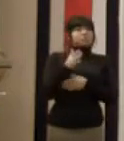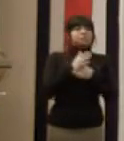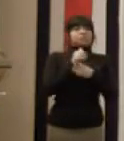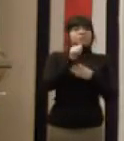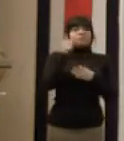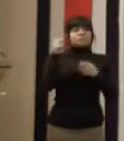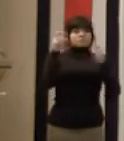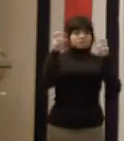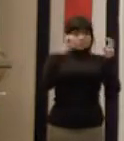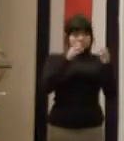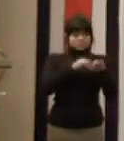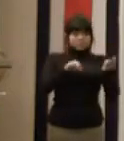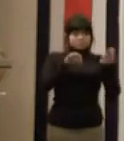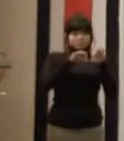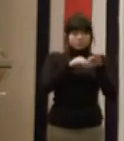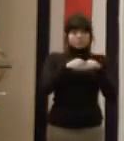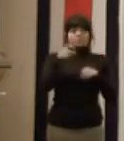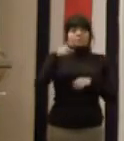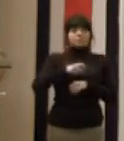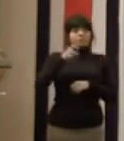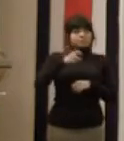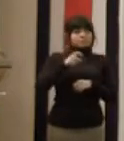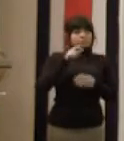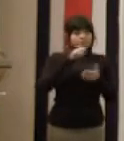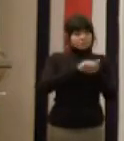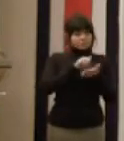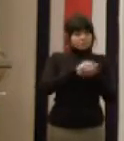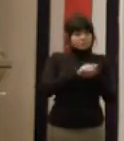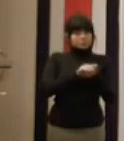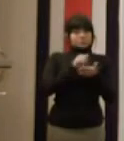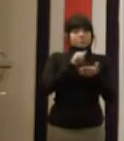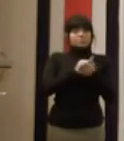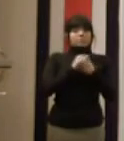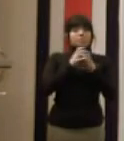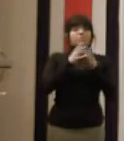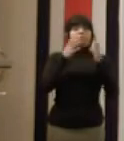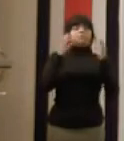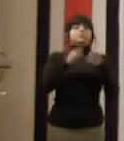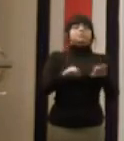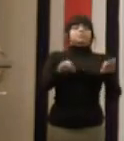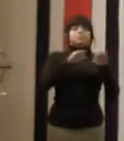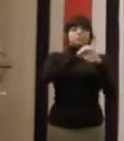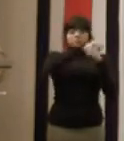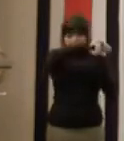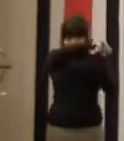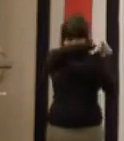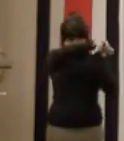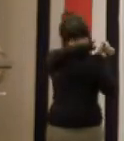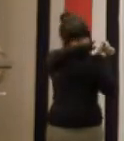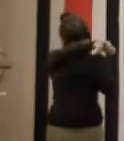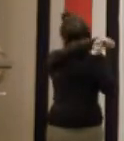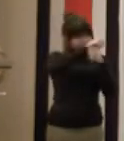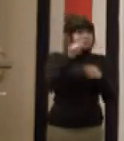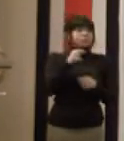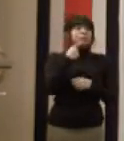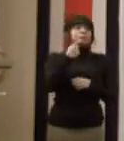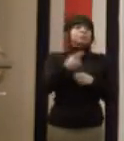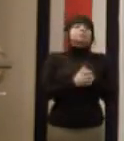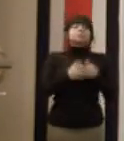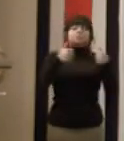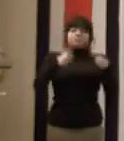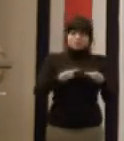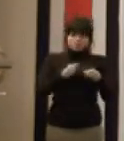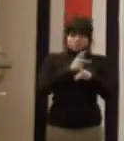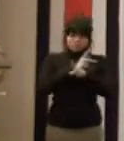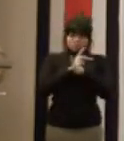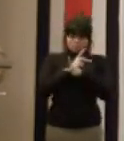otros de los temas importantes que ahí se citan, esto es de gran relevancia. Quisiera también decir que el acuerdo